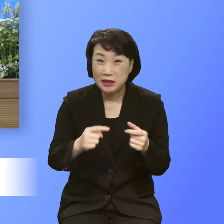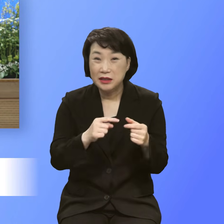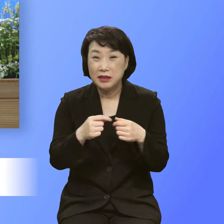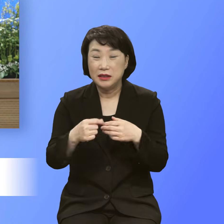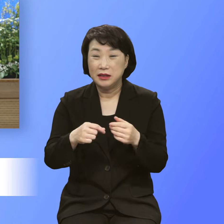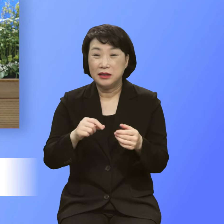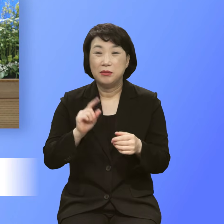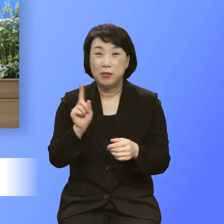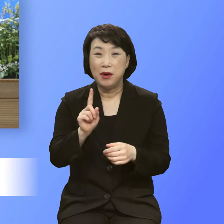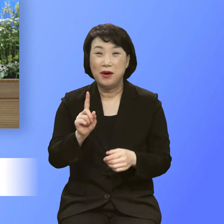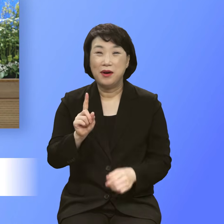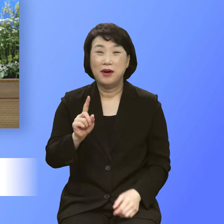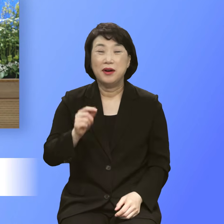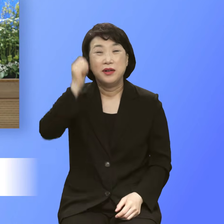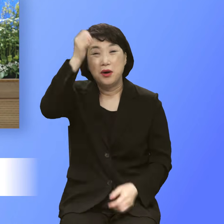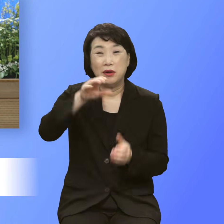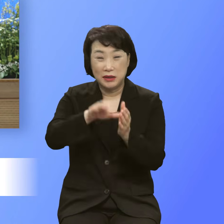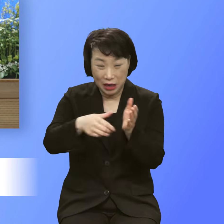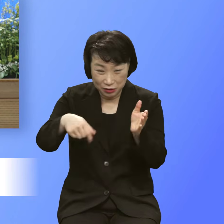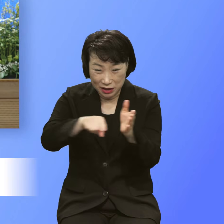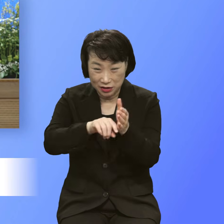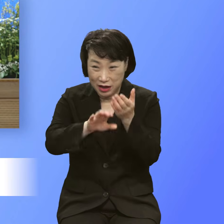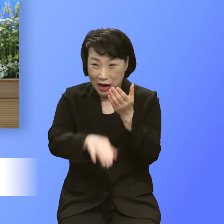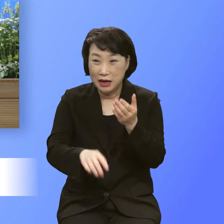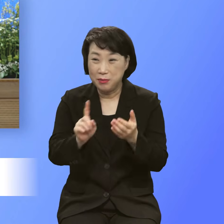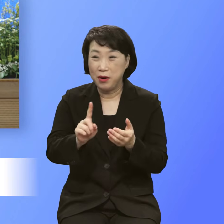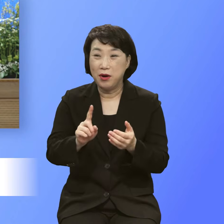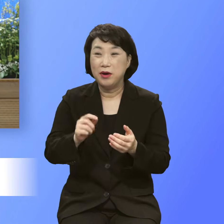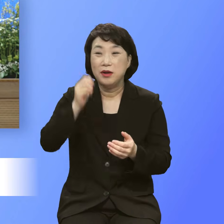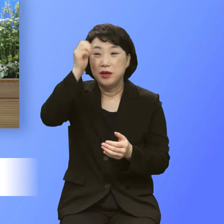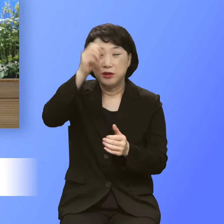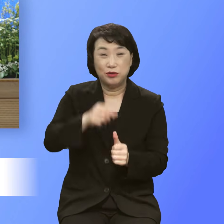시작. 또 밑에